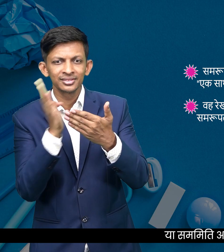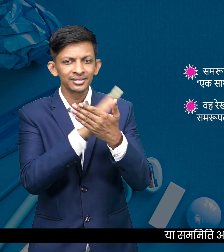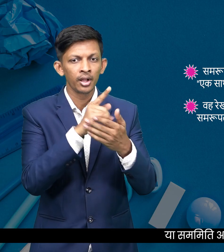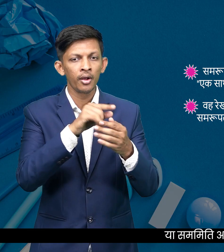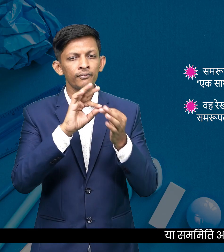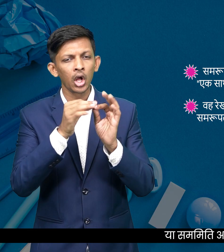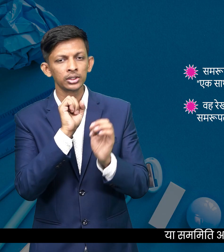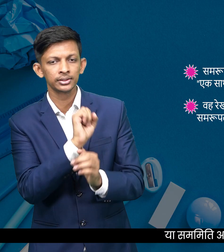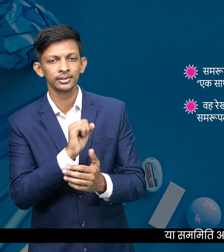है।